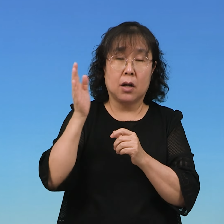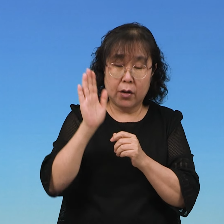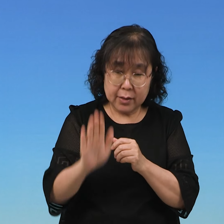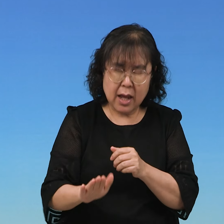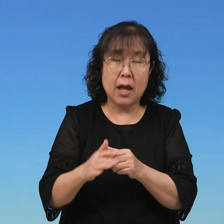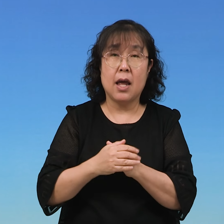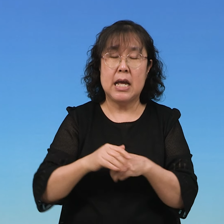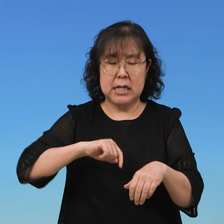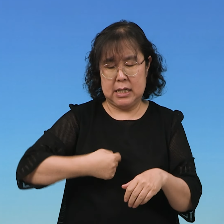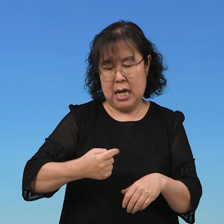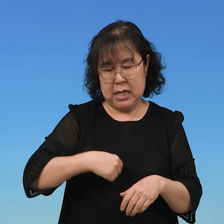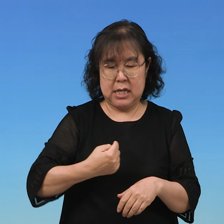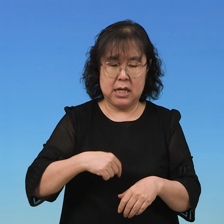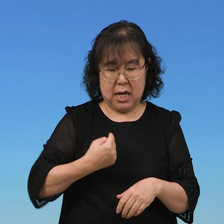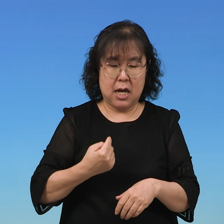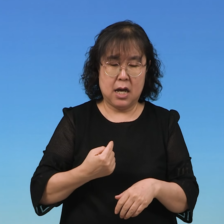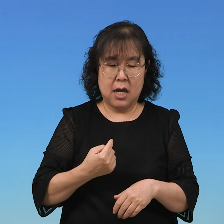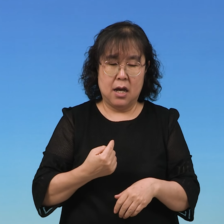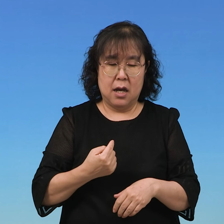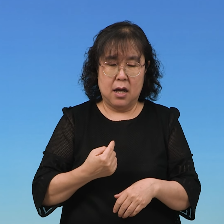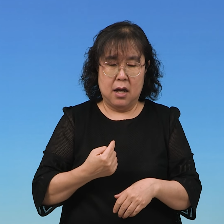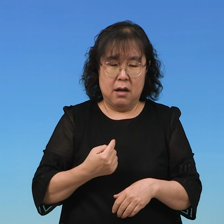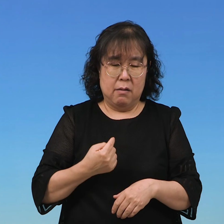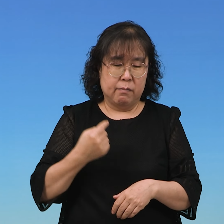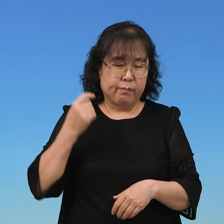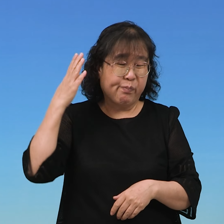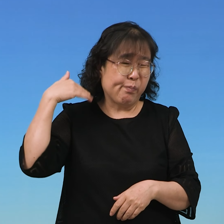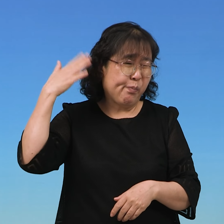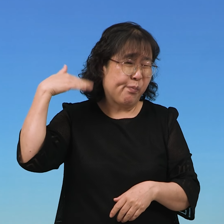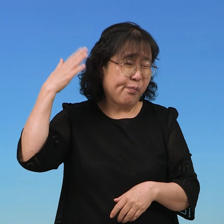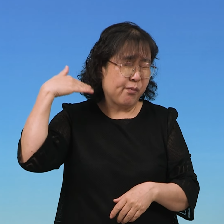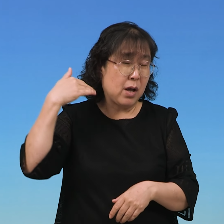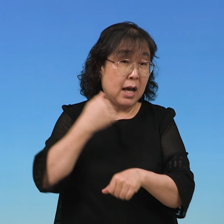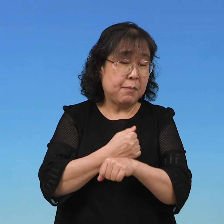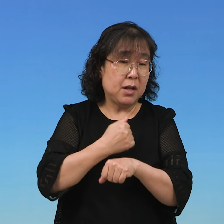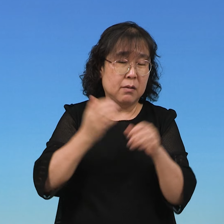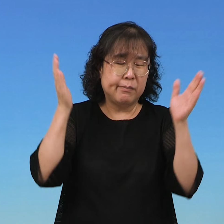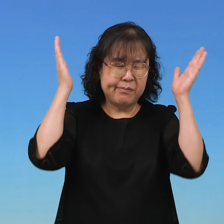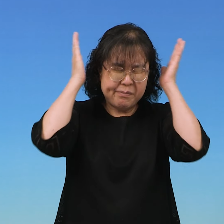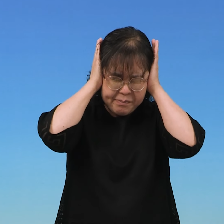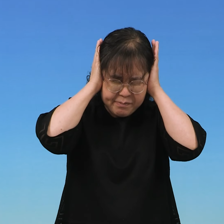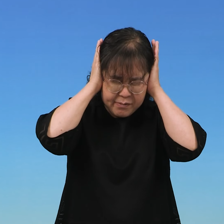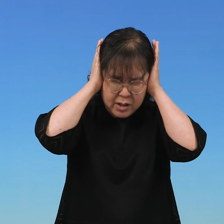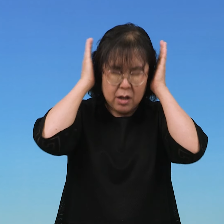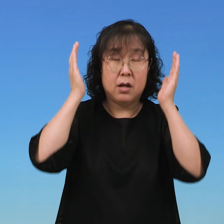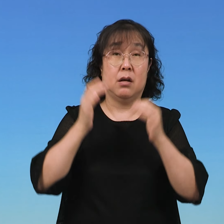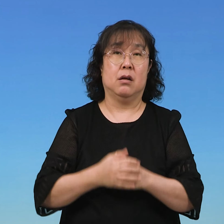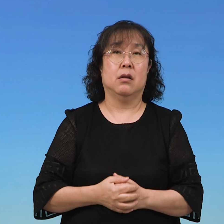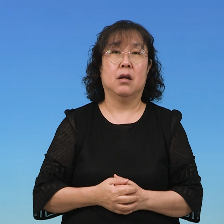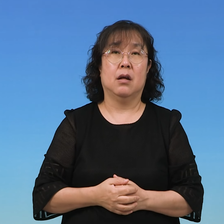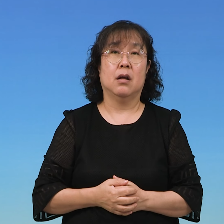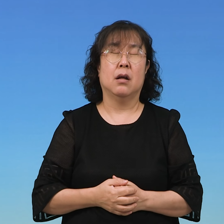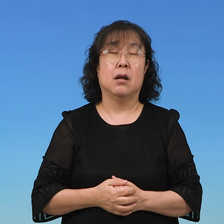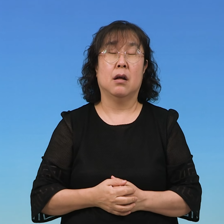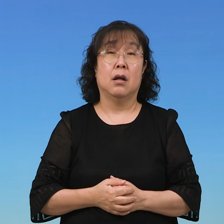만난 하나님을 설명해도 평안히 길을 갈 땐 보이지 않아도 귀도 닫혀요. 안